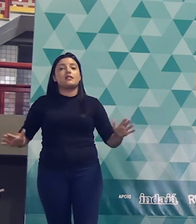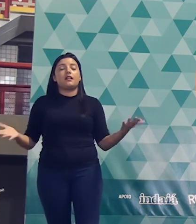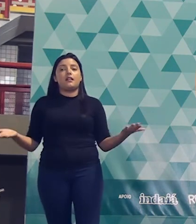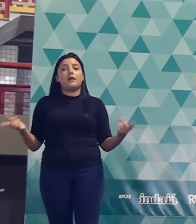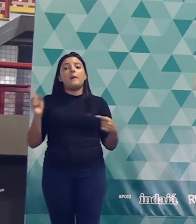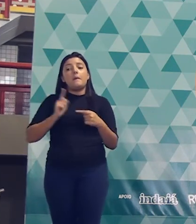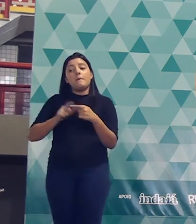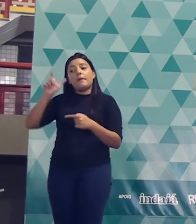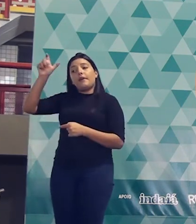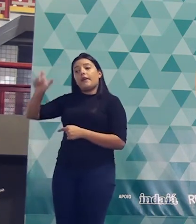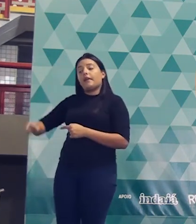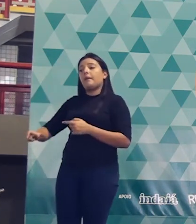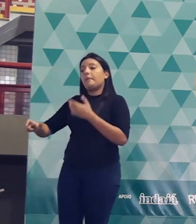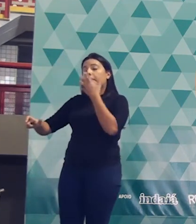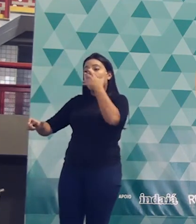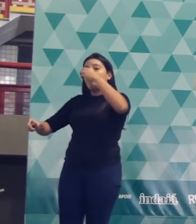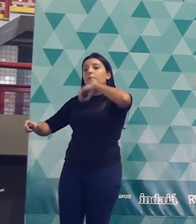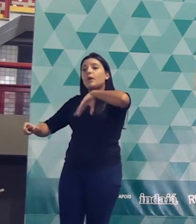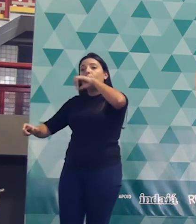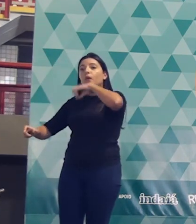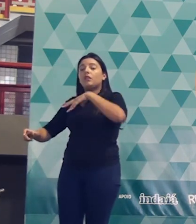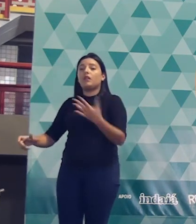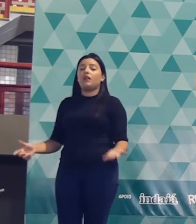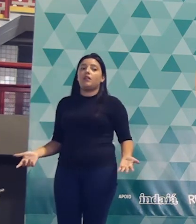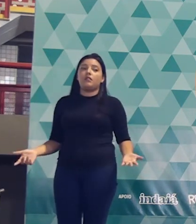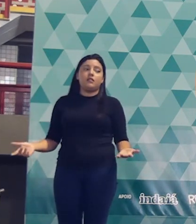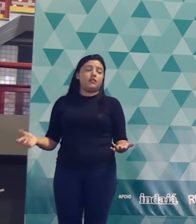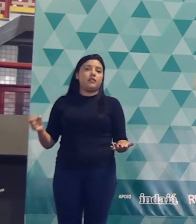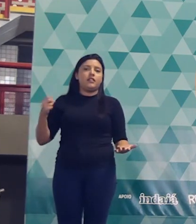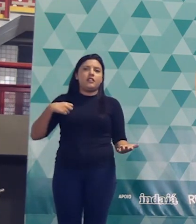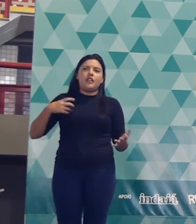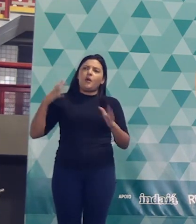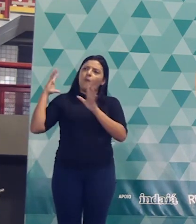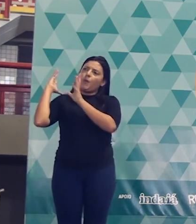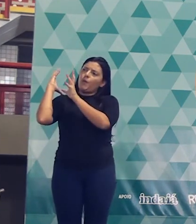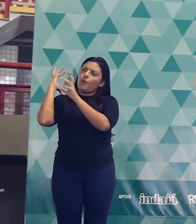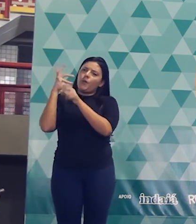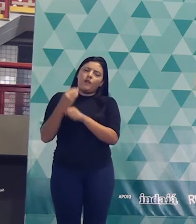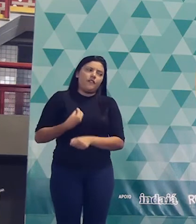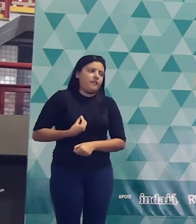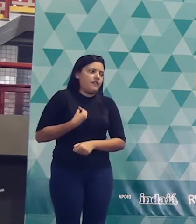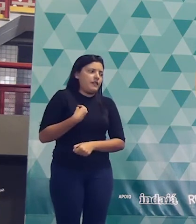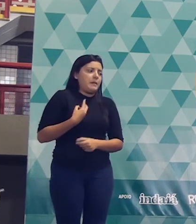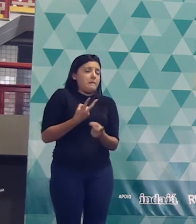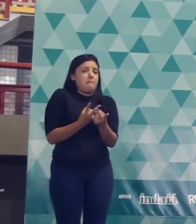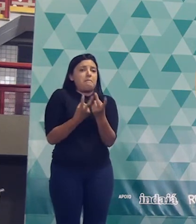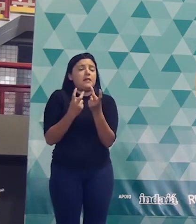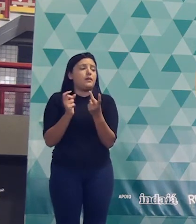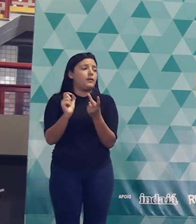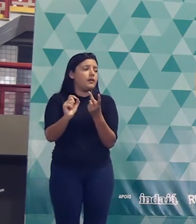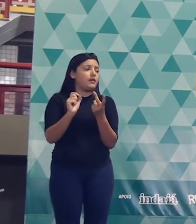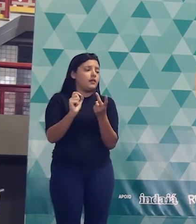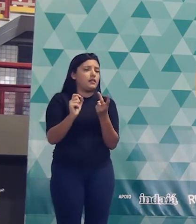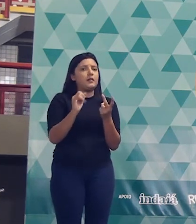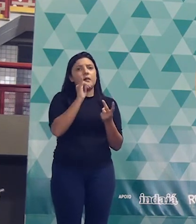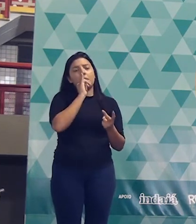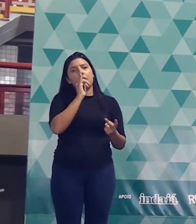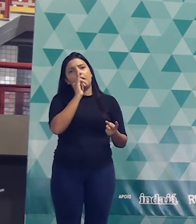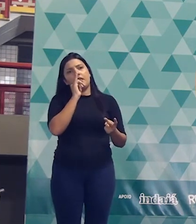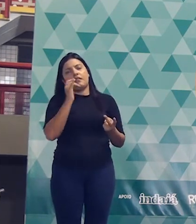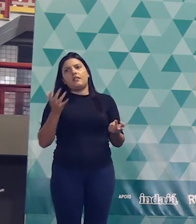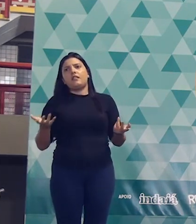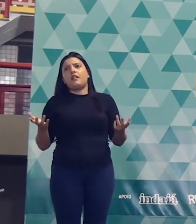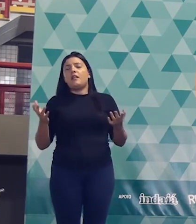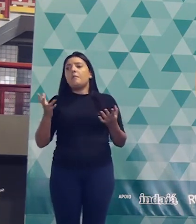que aquela pessoa é tão grosseira, por exemplo. Aí quando você vai ver o histórico de vida, você percebe que, direto ou indiretamente,